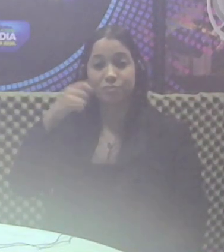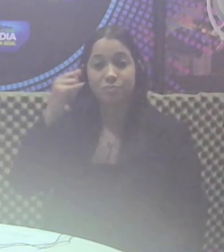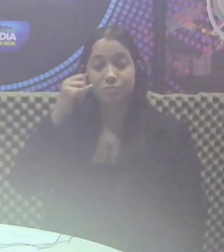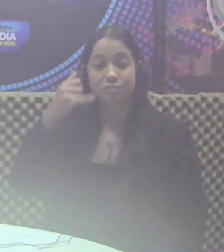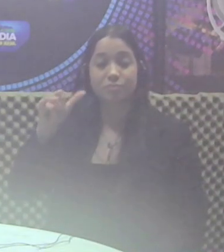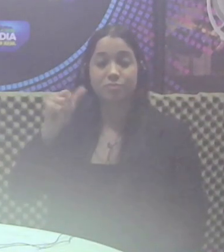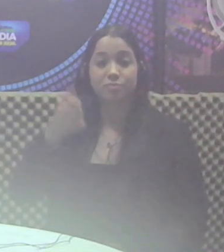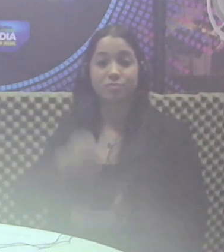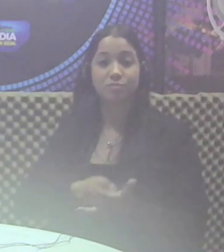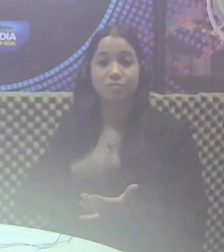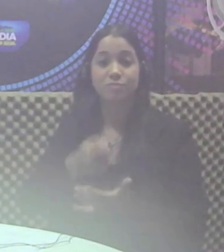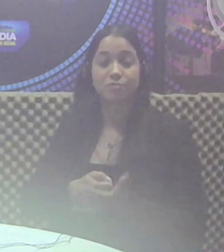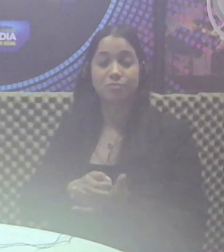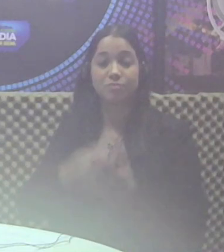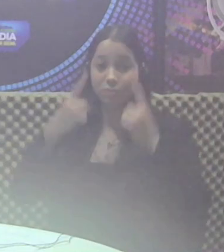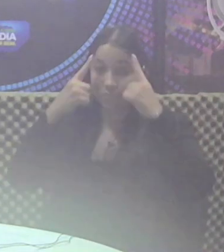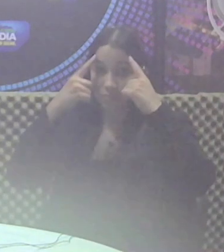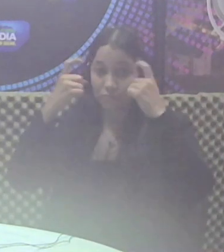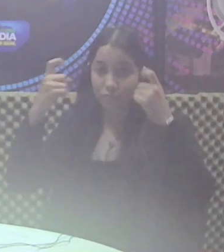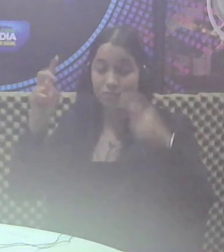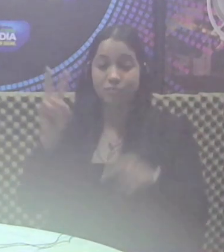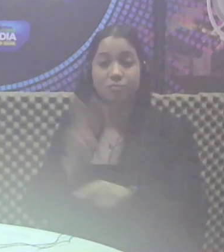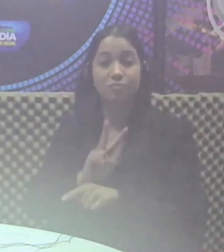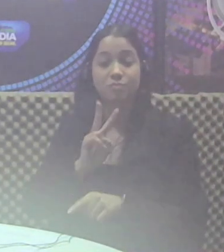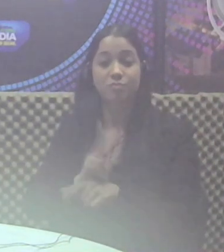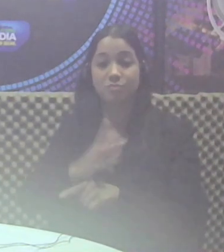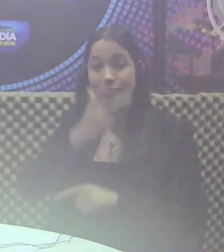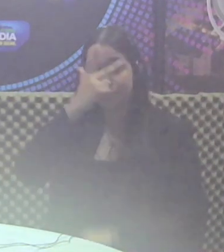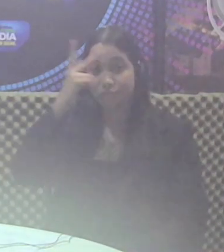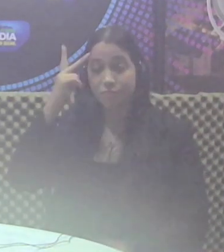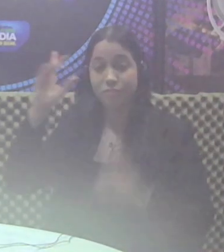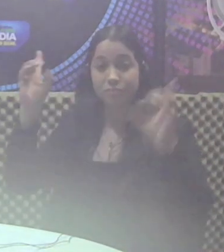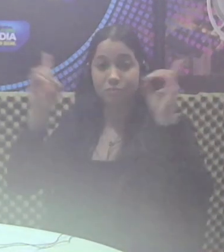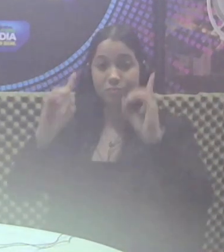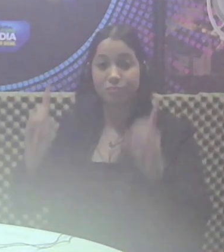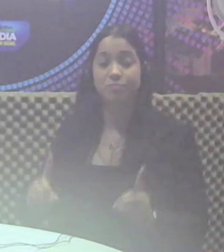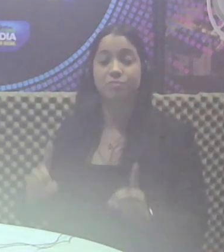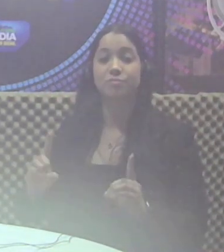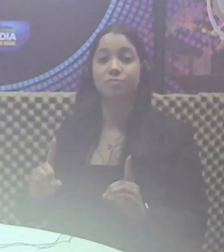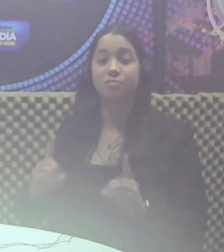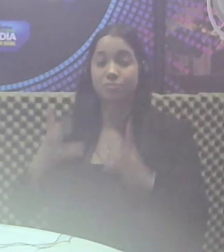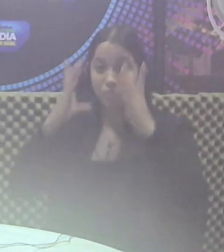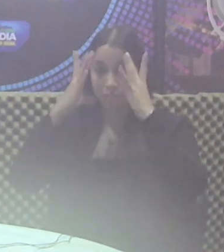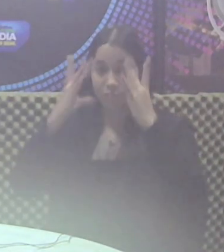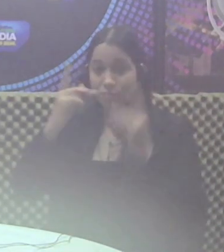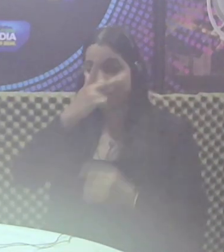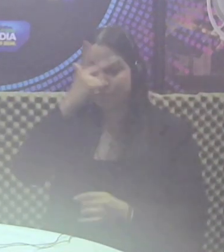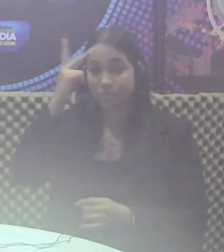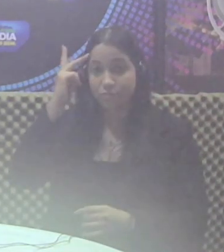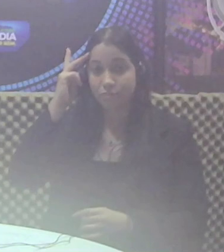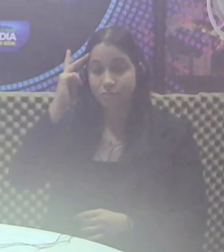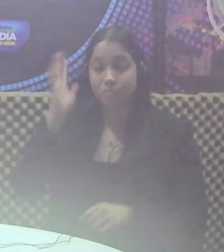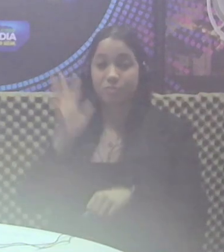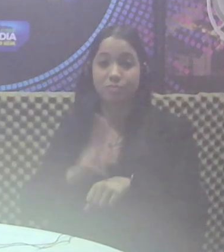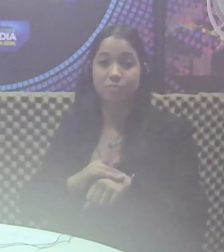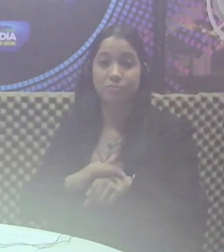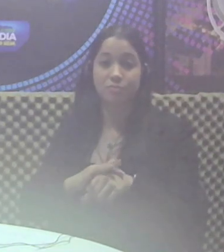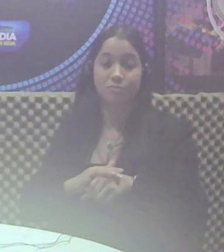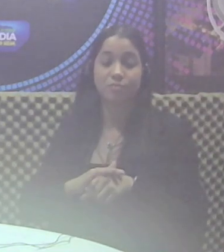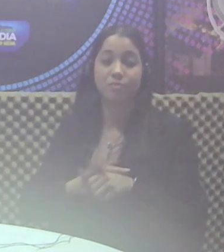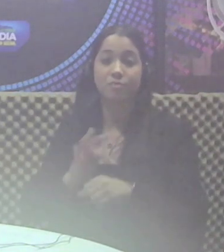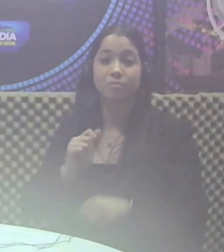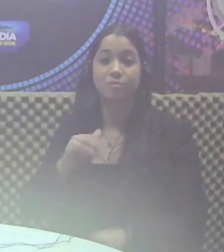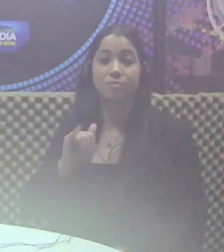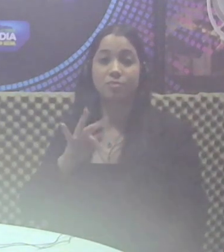e enfrentamento às violências, cuidados à pessoa com deficiência e atenção às pessoas com doença falciforme